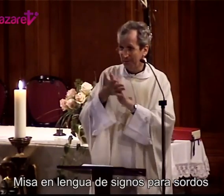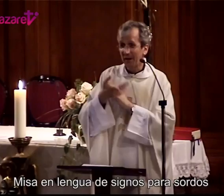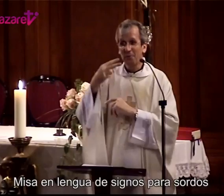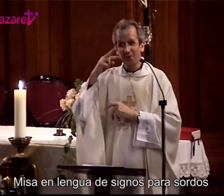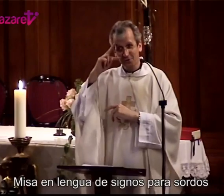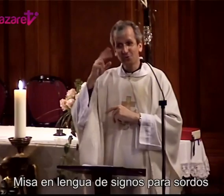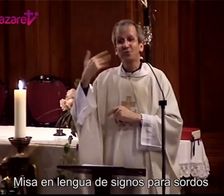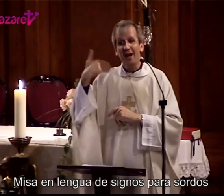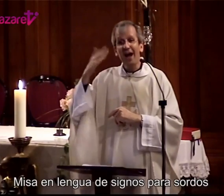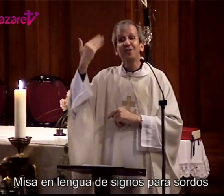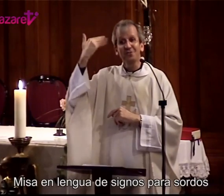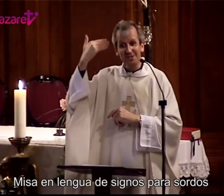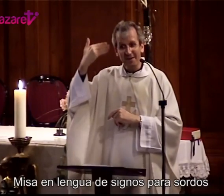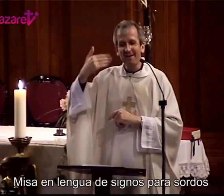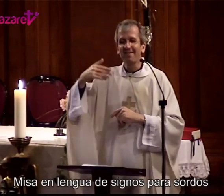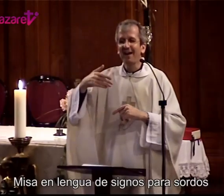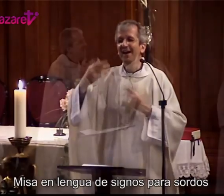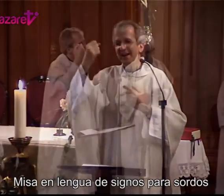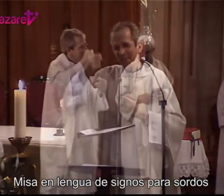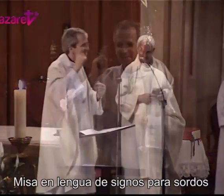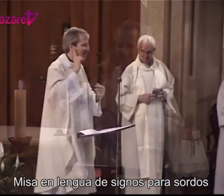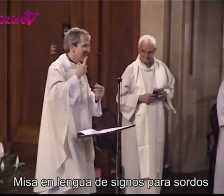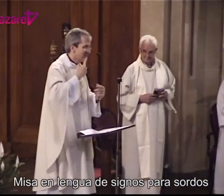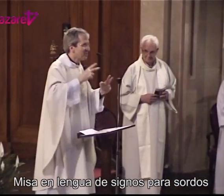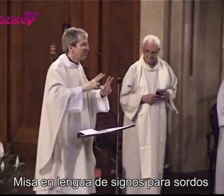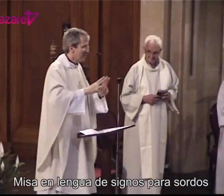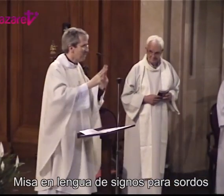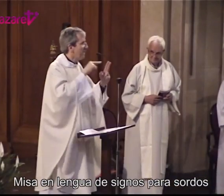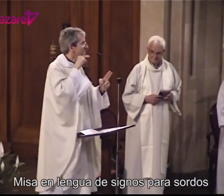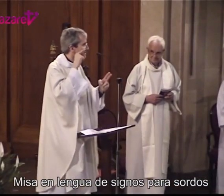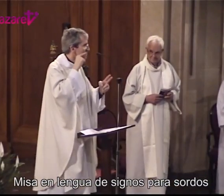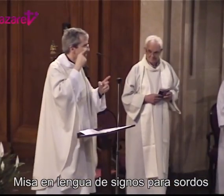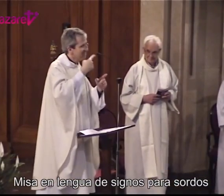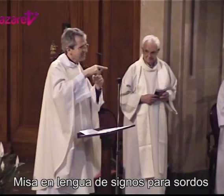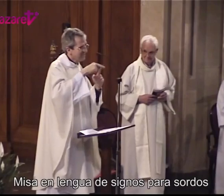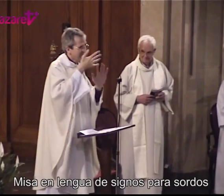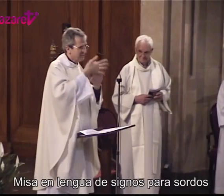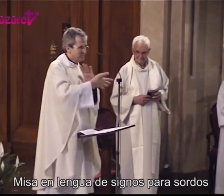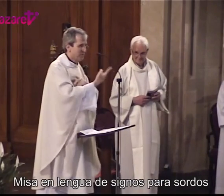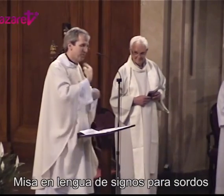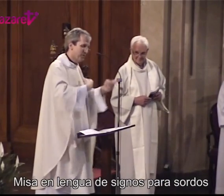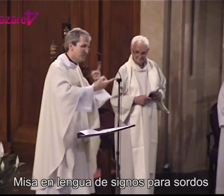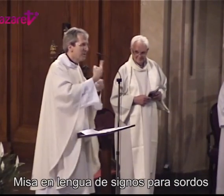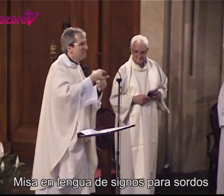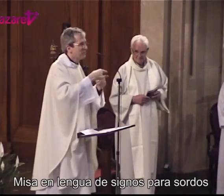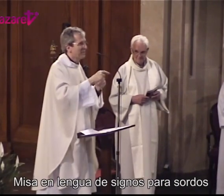un poquito sus años de experiencia, la pastoral del sordo en París, en Francia, le podremos preguntar